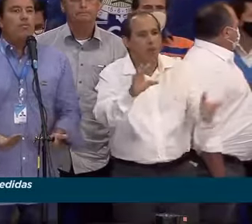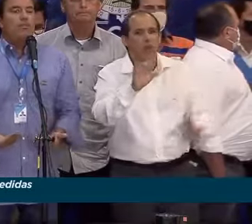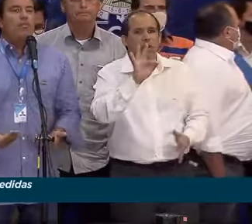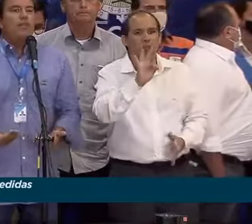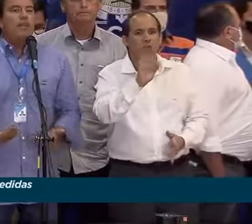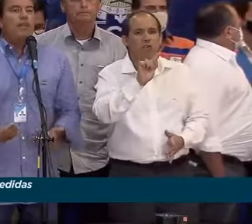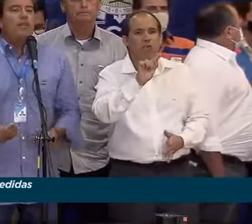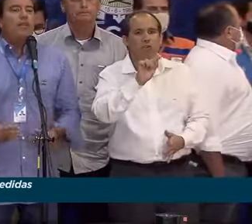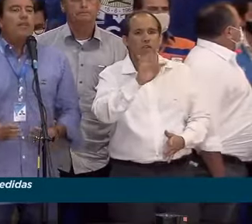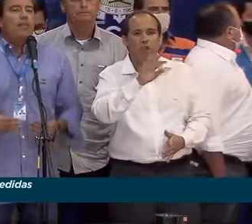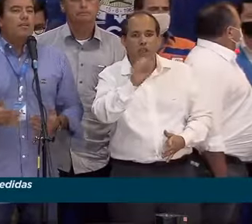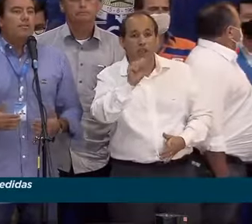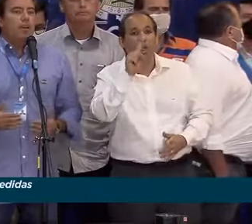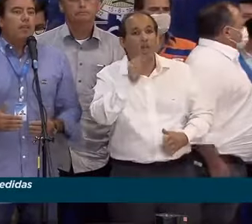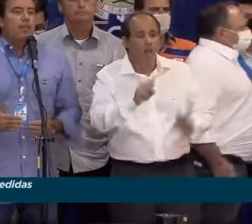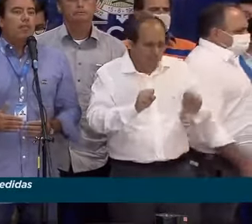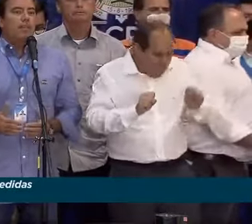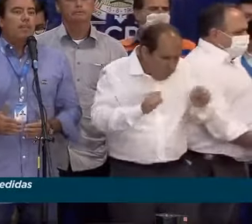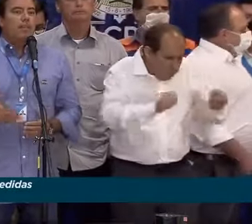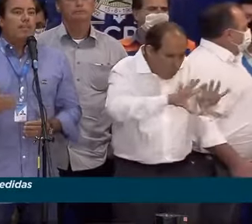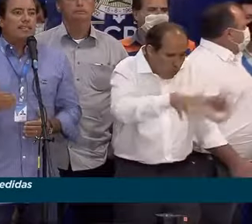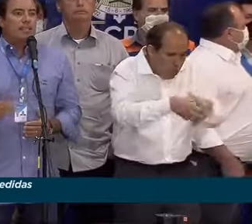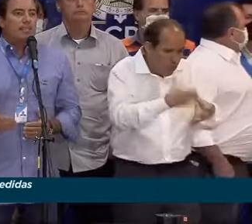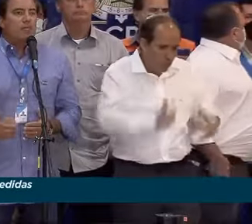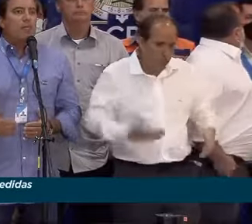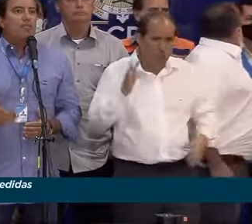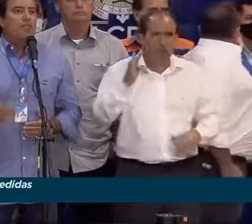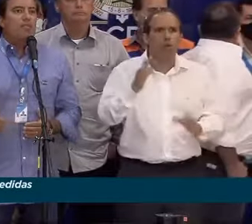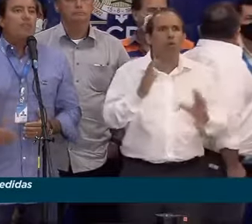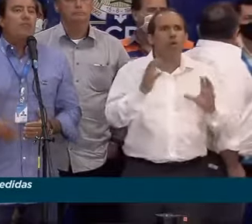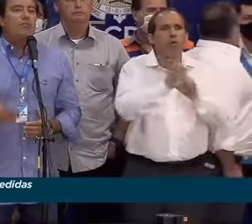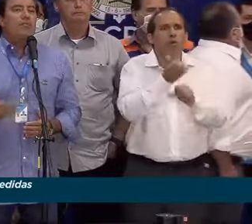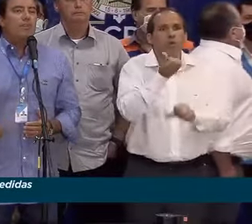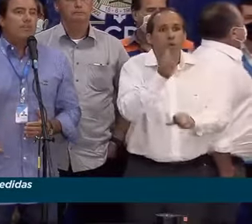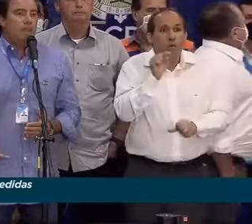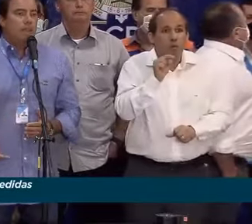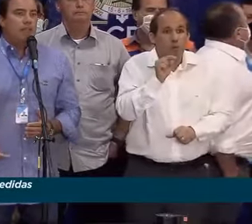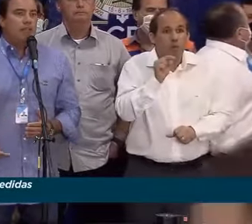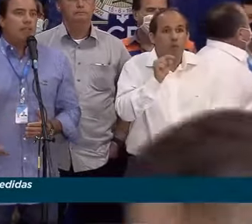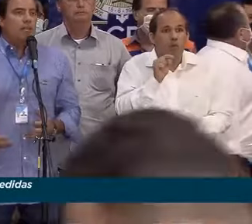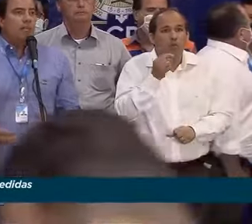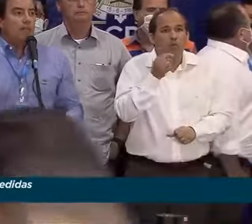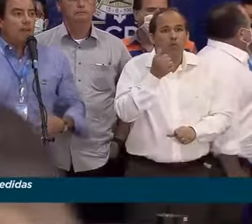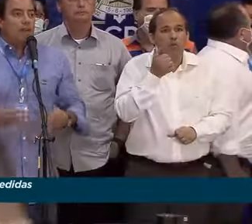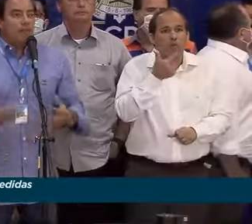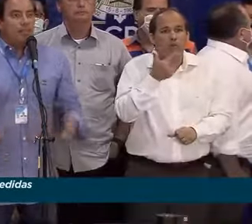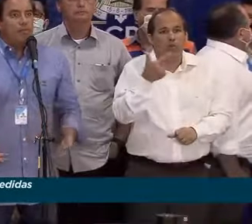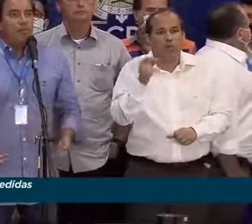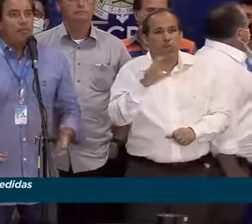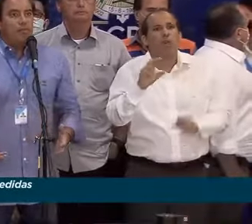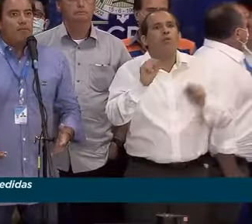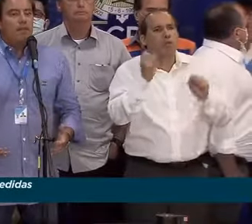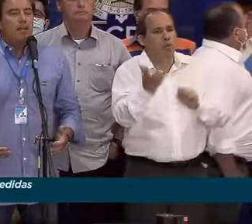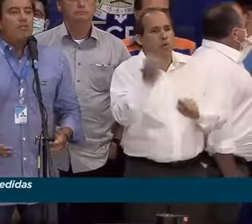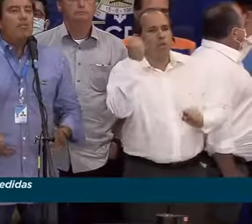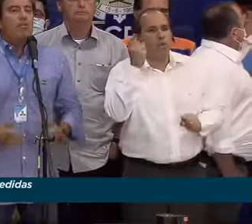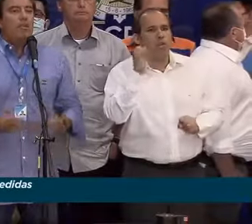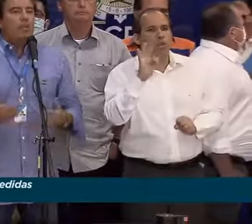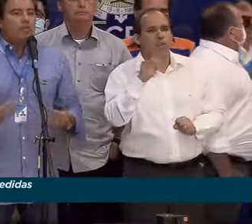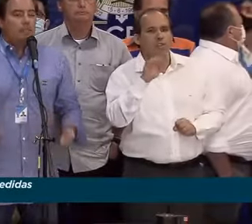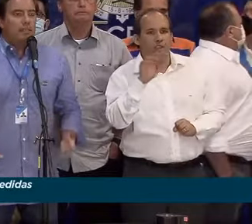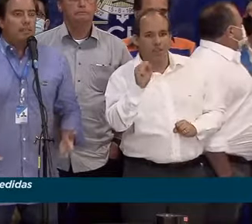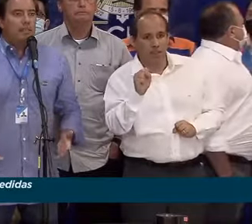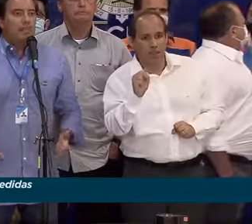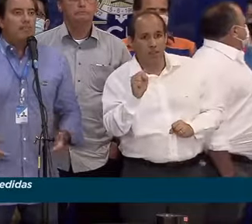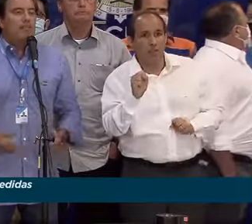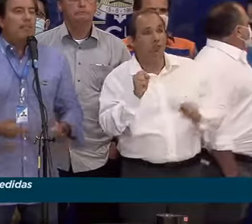conjunto do governo federal e o valor vai até R$ 6.220. Então, a Caixa Econômica Federal,